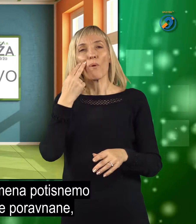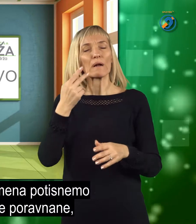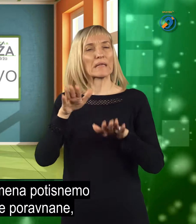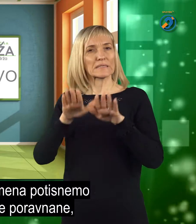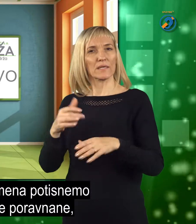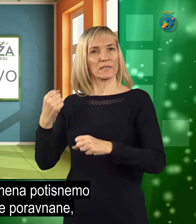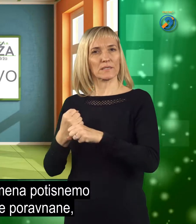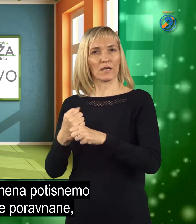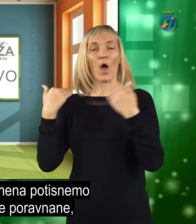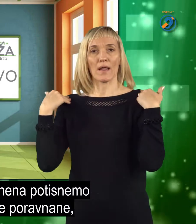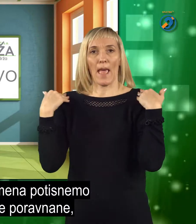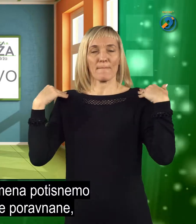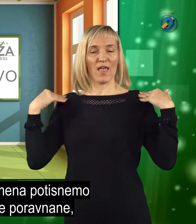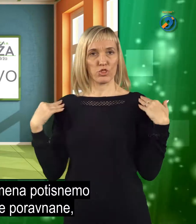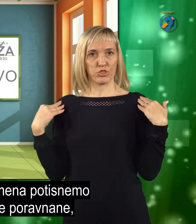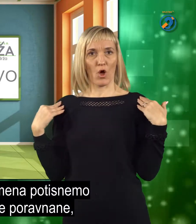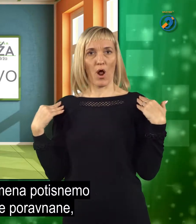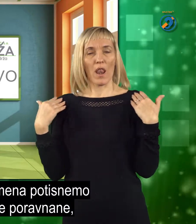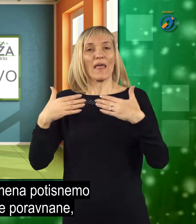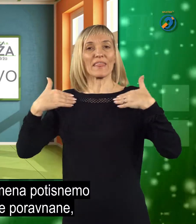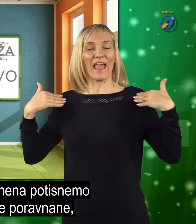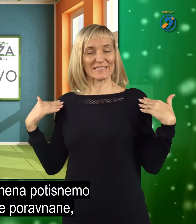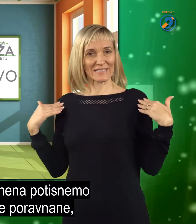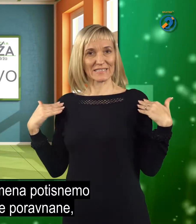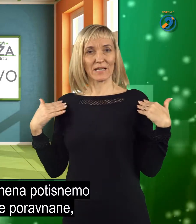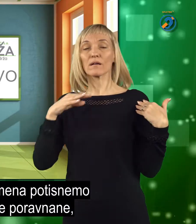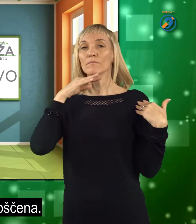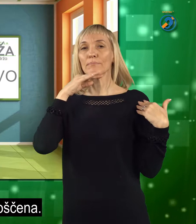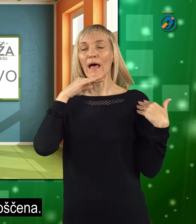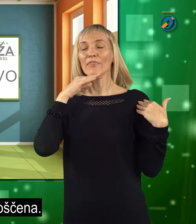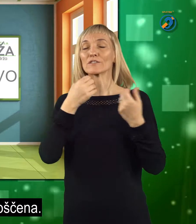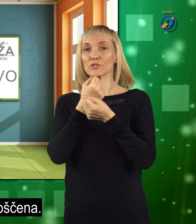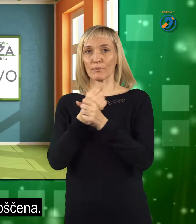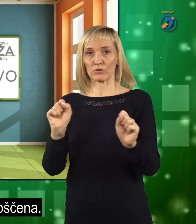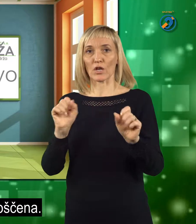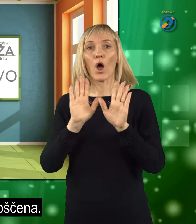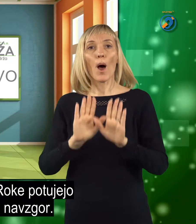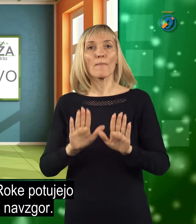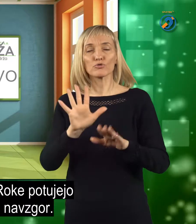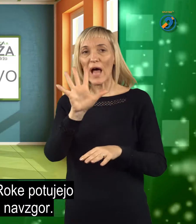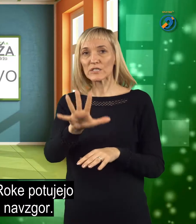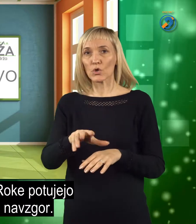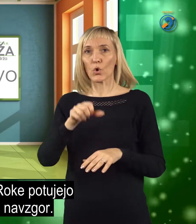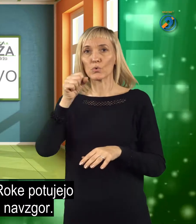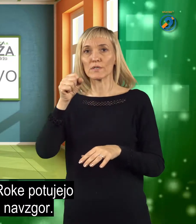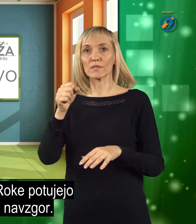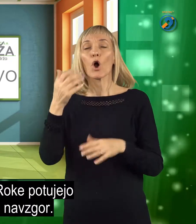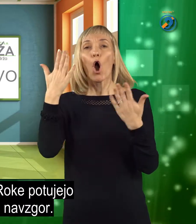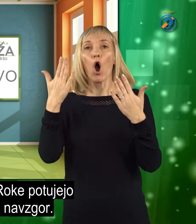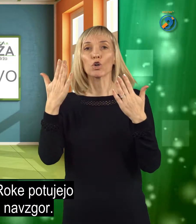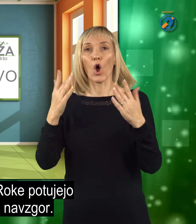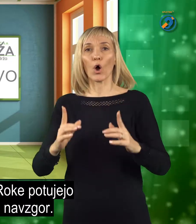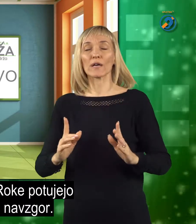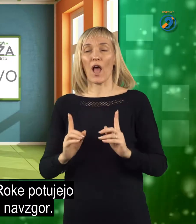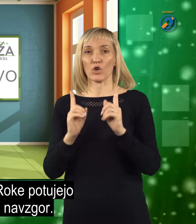Sedimo čvrsto, ramena potisnemo navzdol, lopatice poravnane, brada sproščena. Počasen vdih, roke